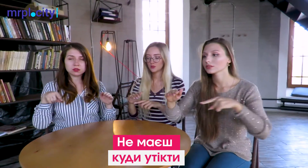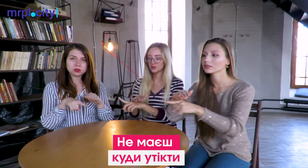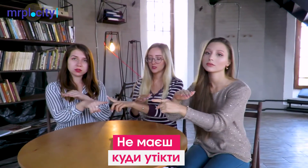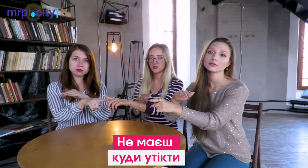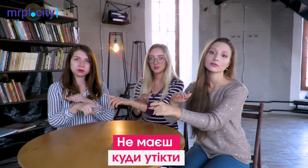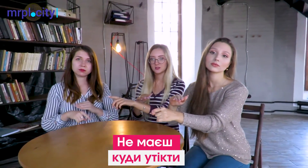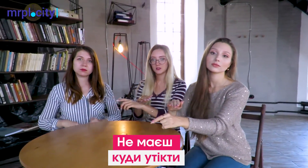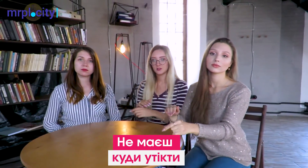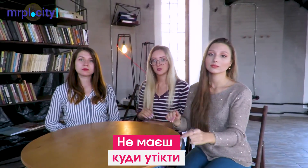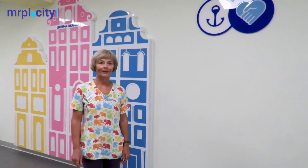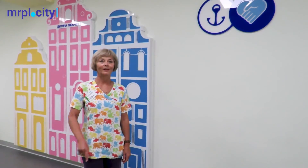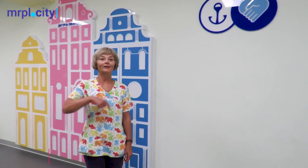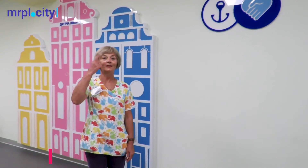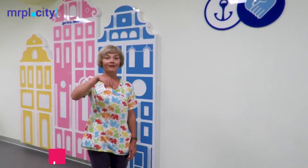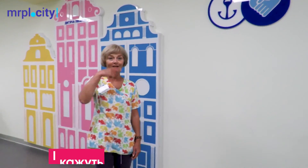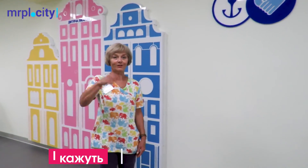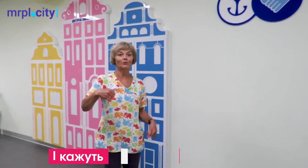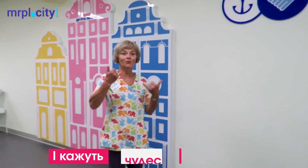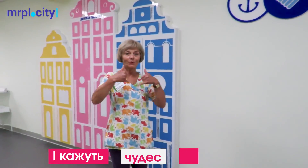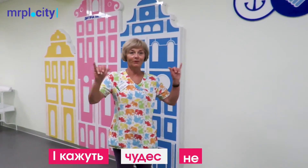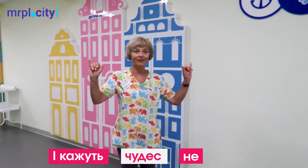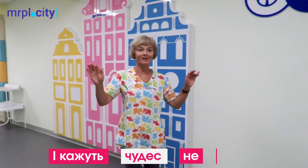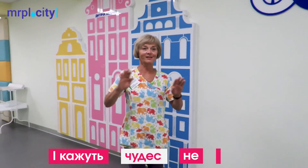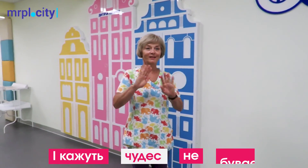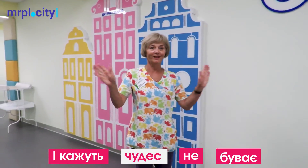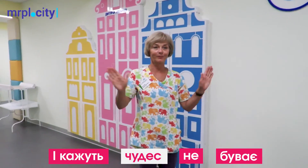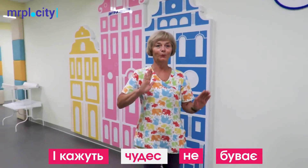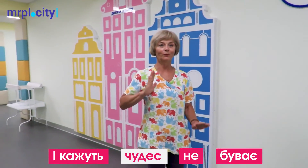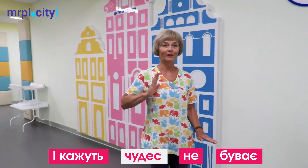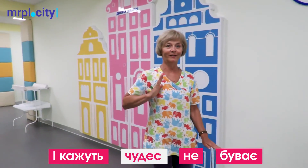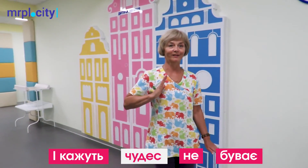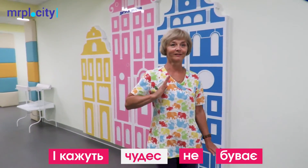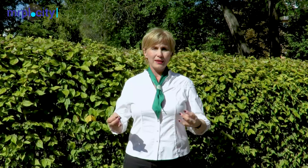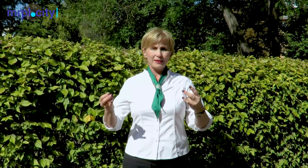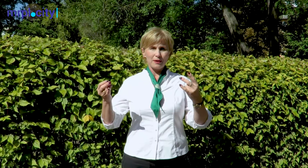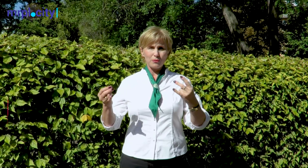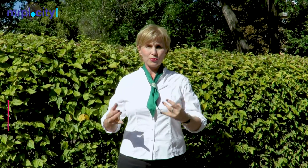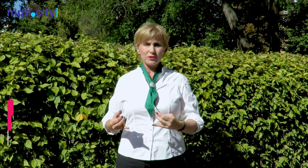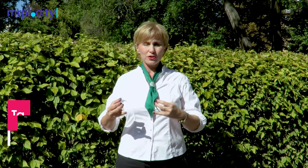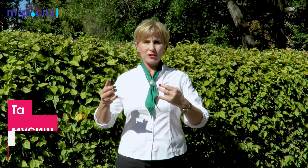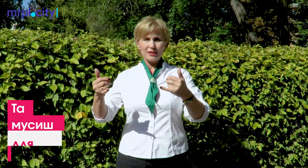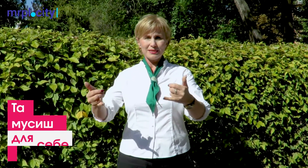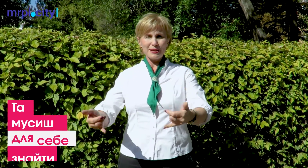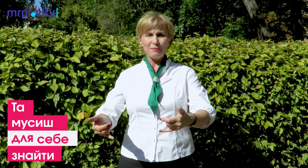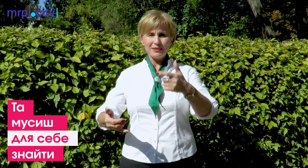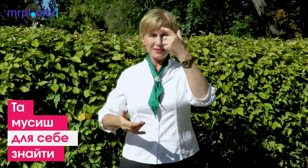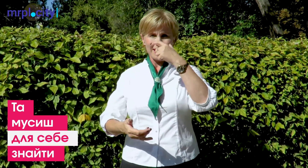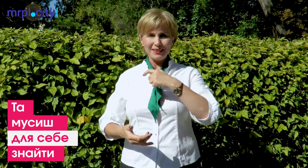утікти. І кажуть, чудес не буває, та мусиш для себе